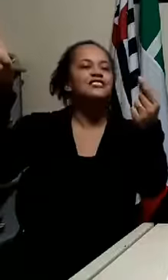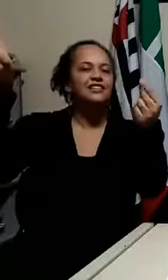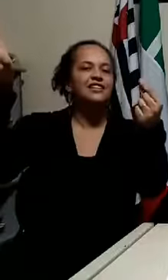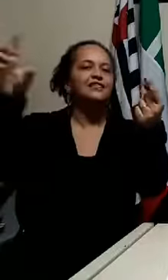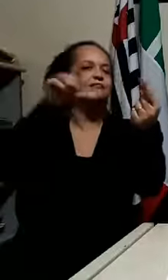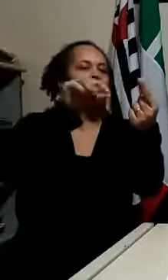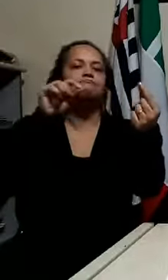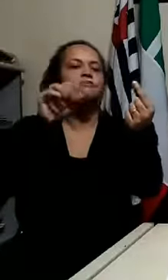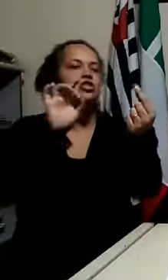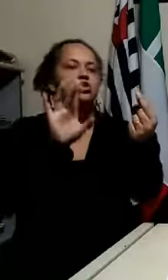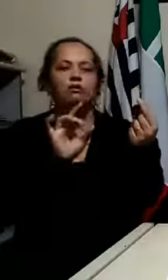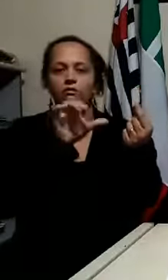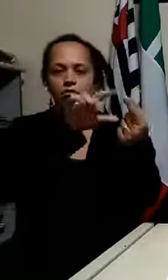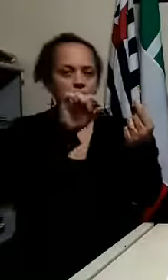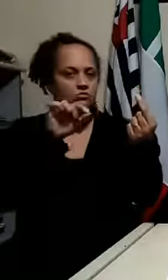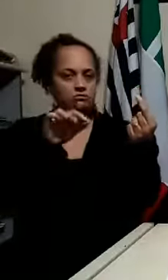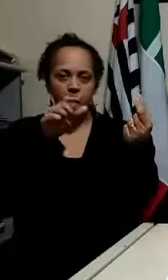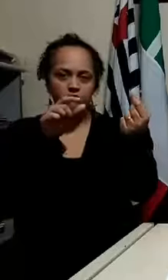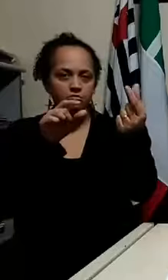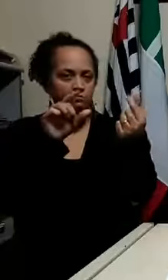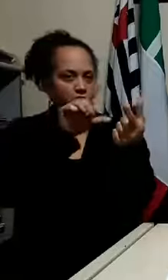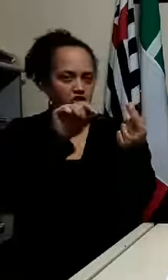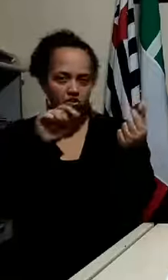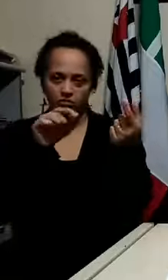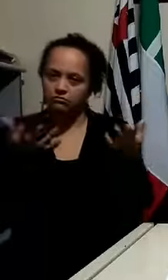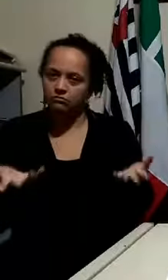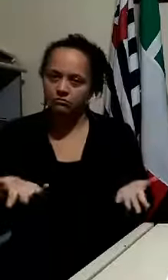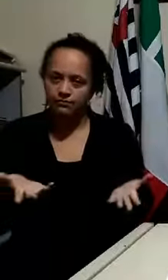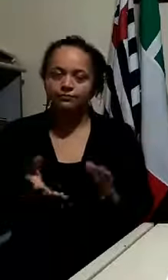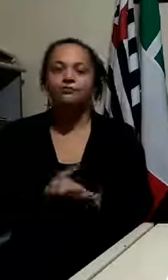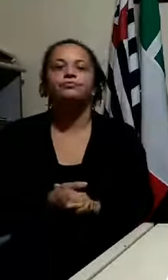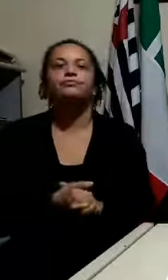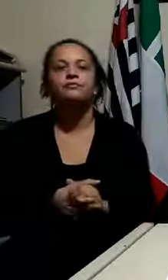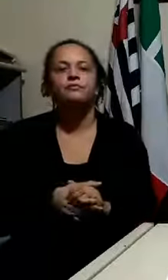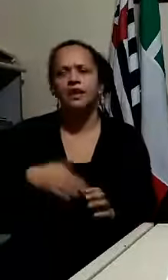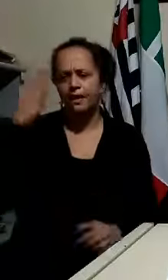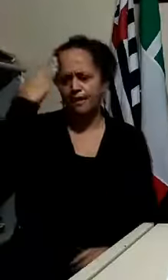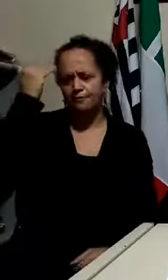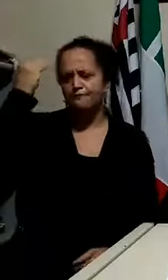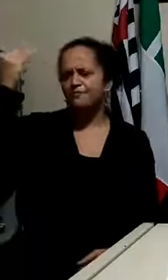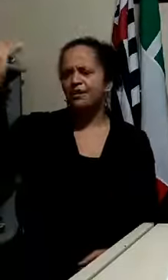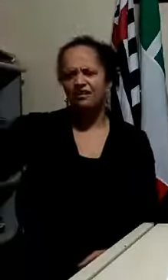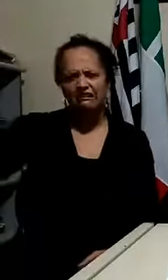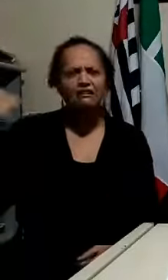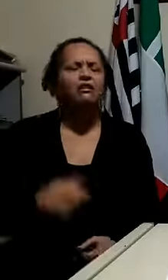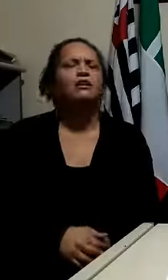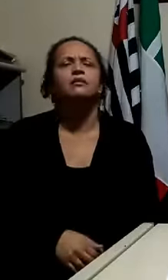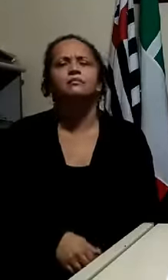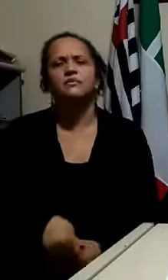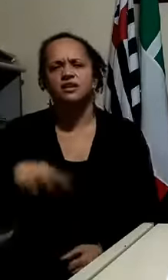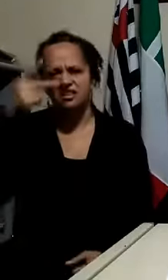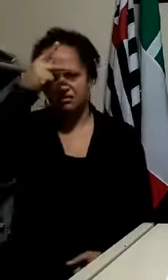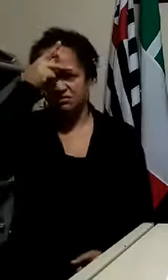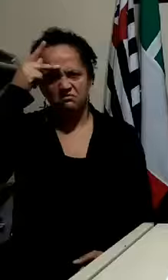e outras ambições, como querer ser famoso, o poder da fama, né?